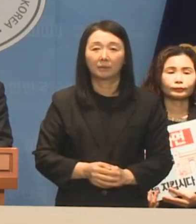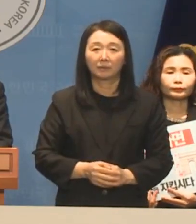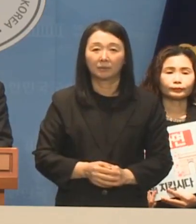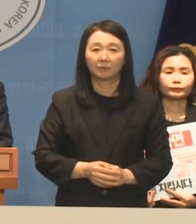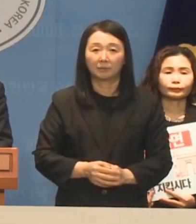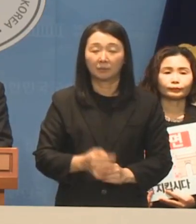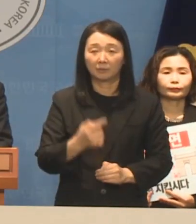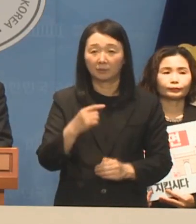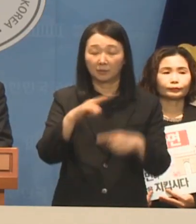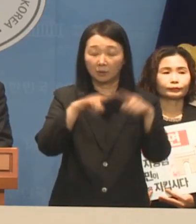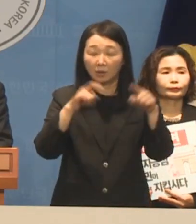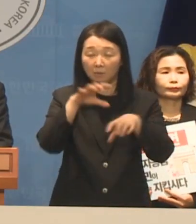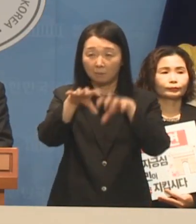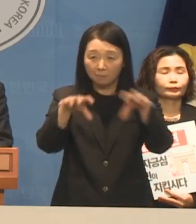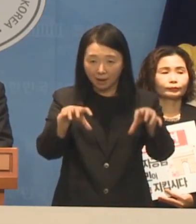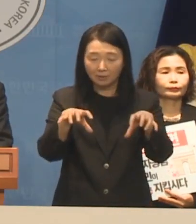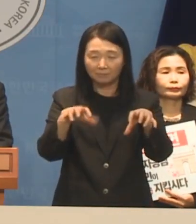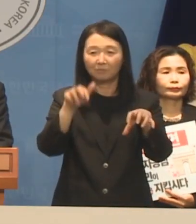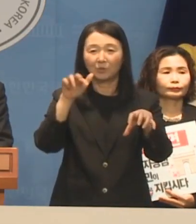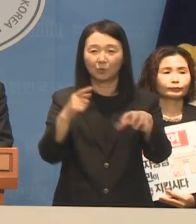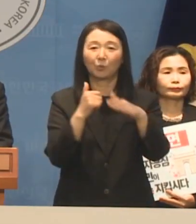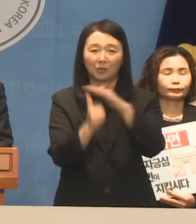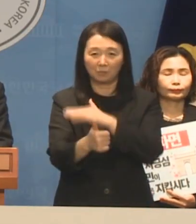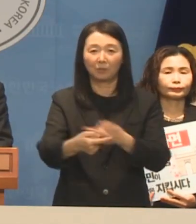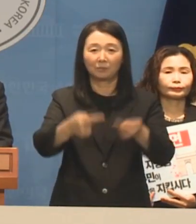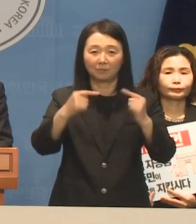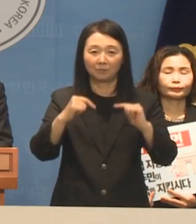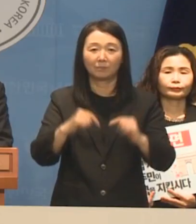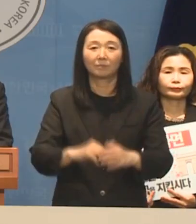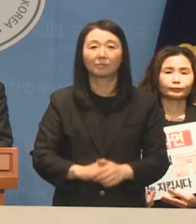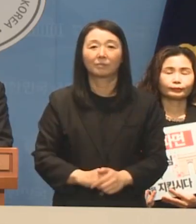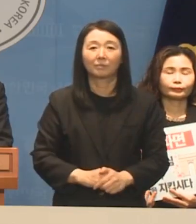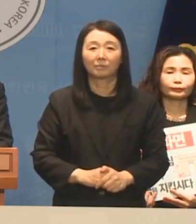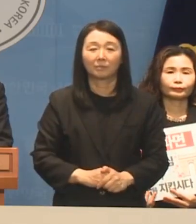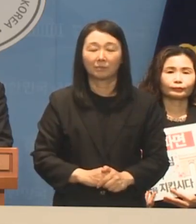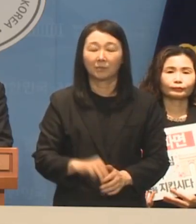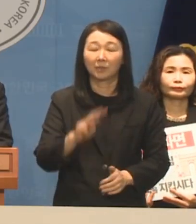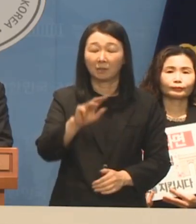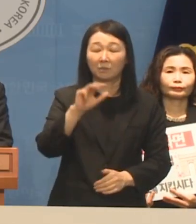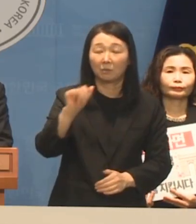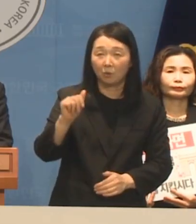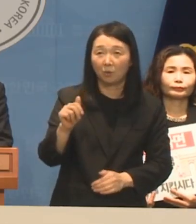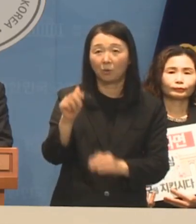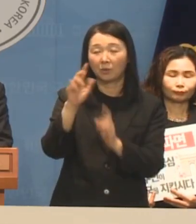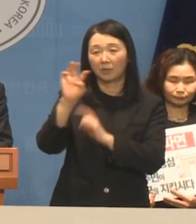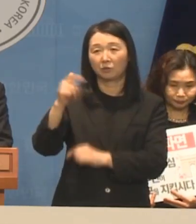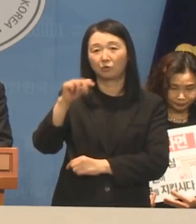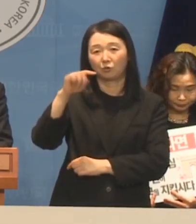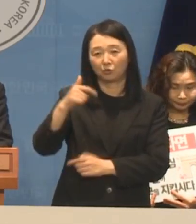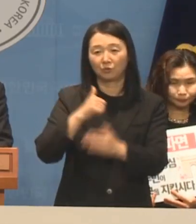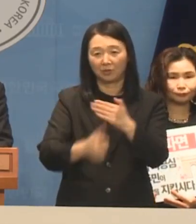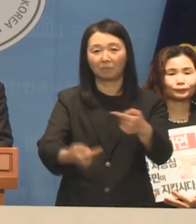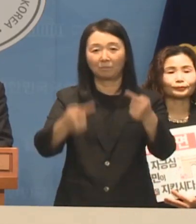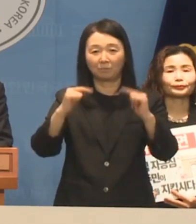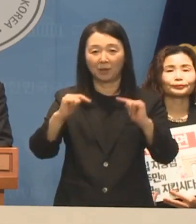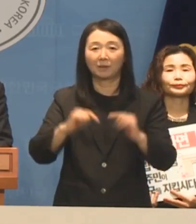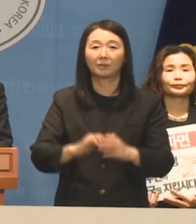서대문 마을넷 조연 대표님도 동참하셨습니다. 335 이윤주 대표님 함께해